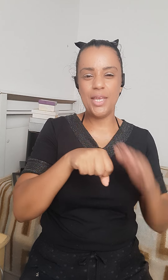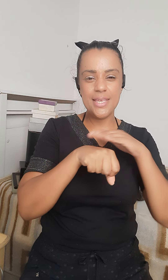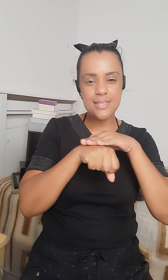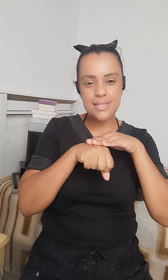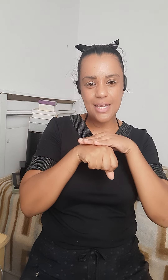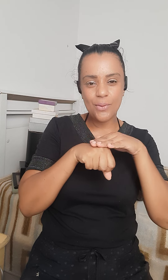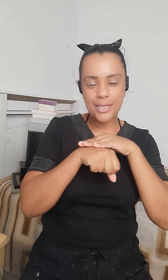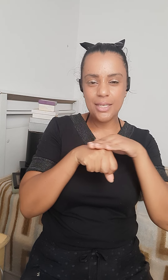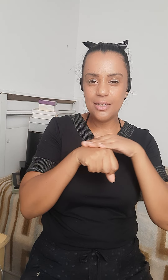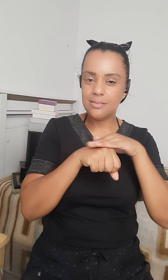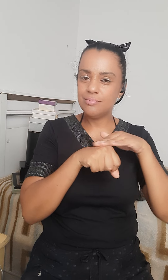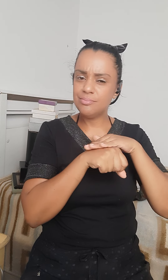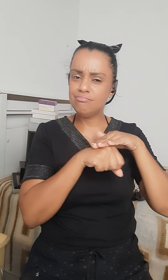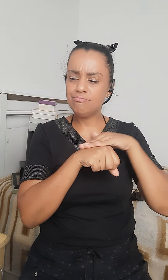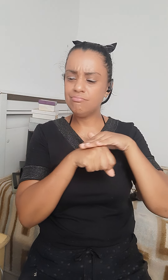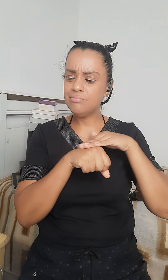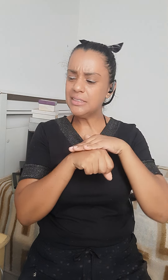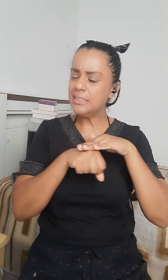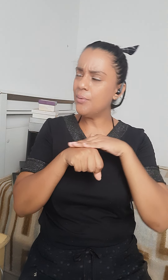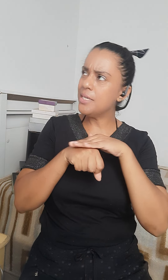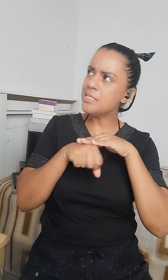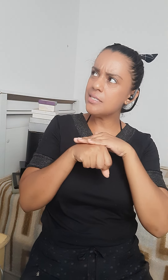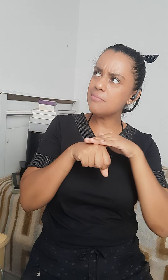esse sinal aqui? Que sinal é esse?